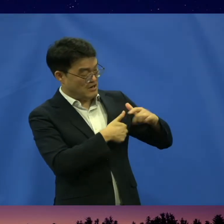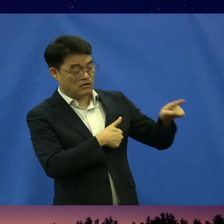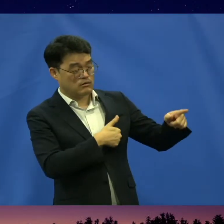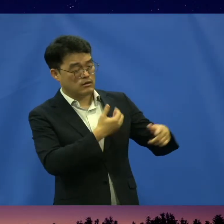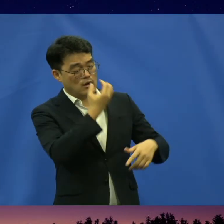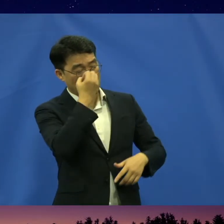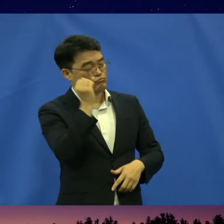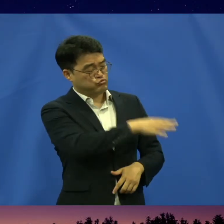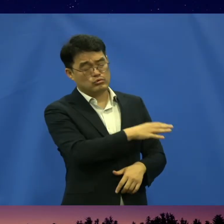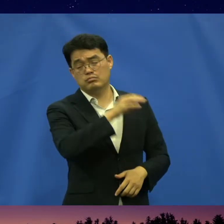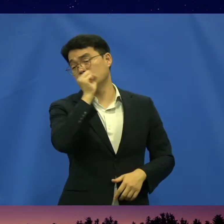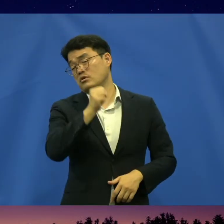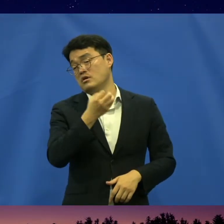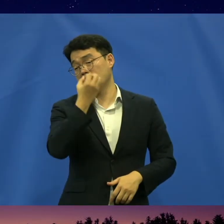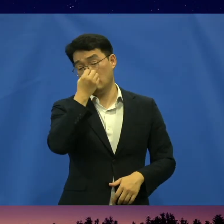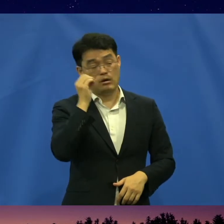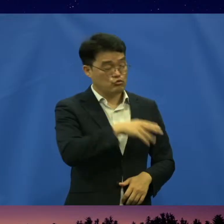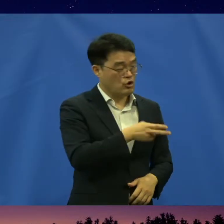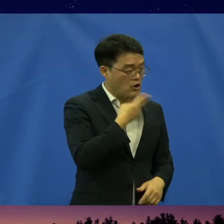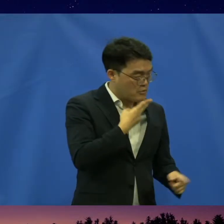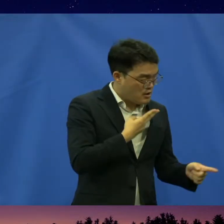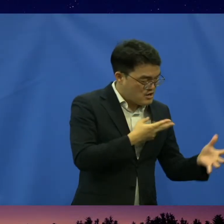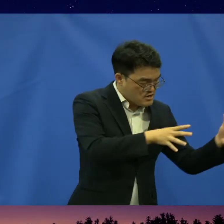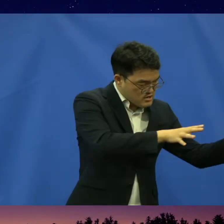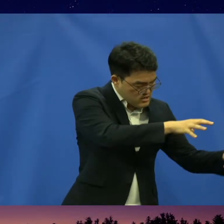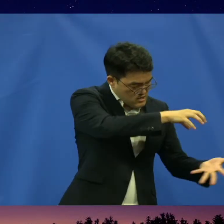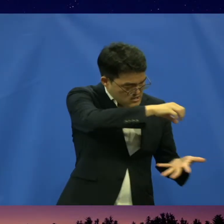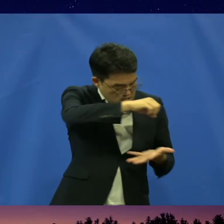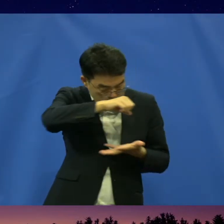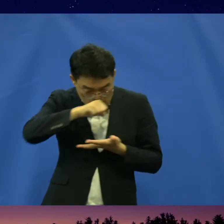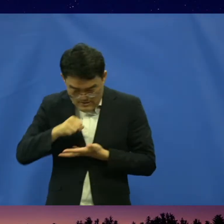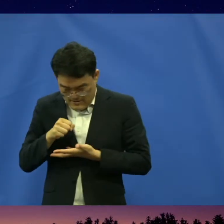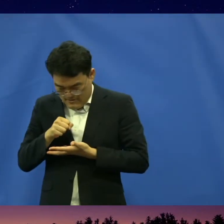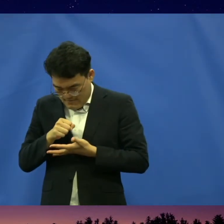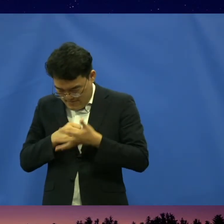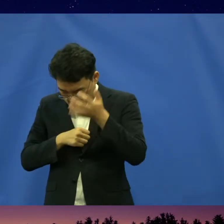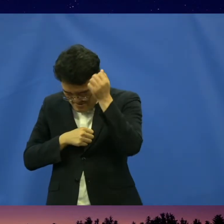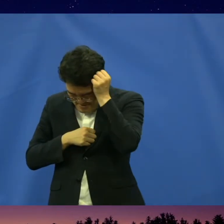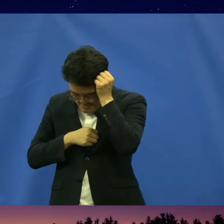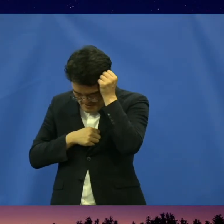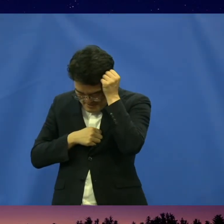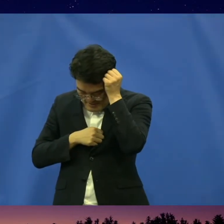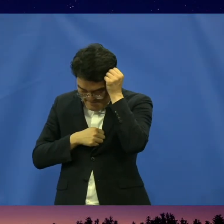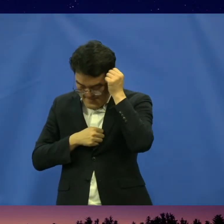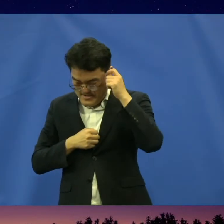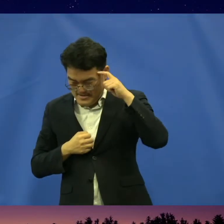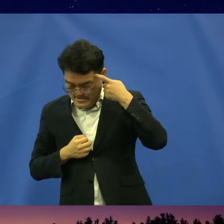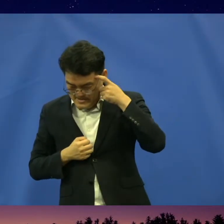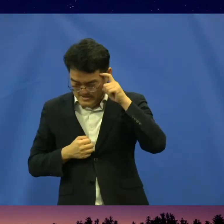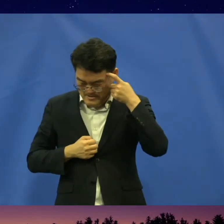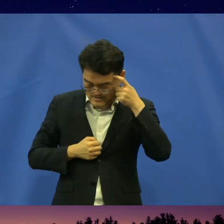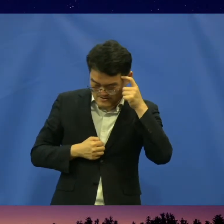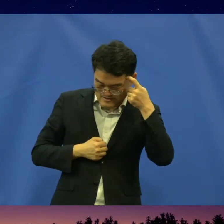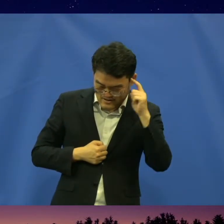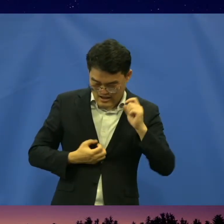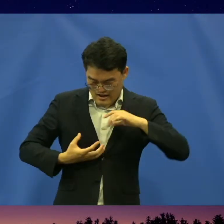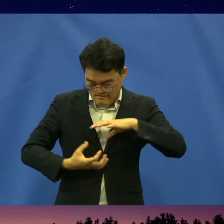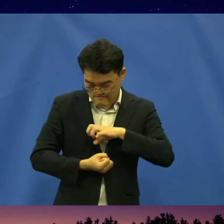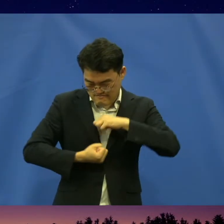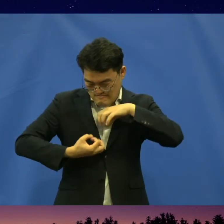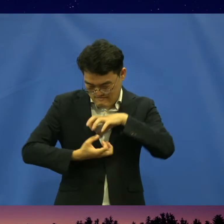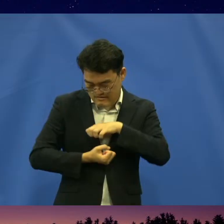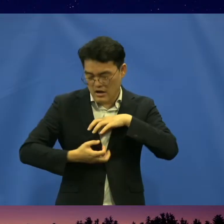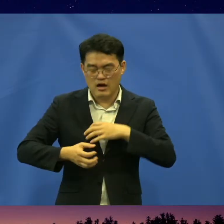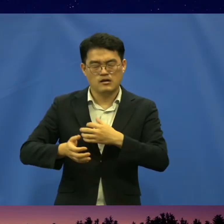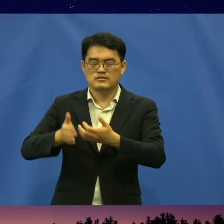여러분 근거 없는 루머나 가십거리들은 너무 귀를 기울이고 나에 대해서 특별히 뭐 어떤 그런 얘기를 하면요 30초 이상